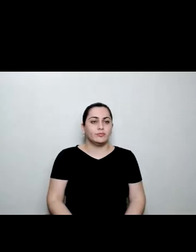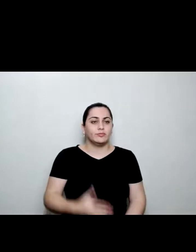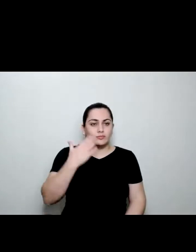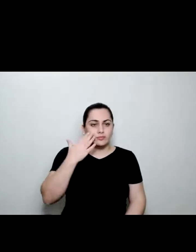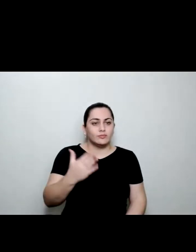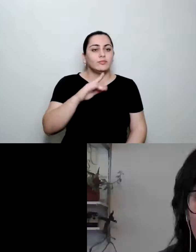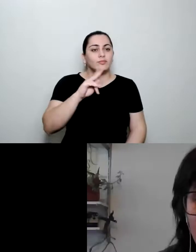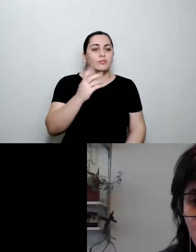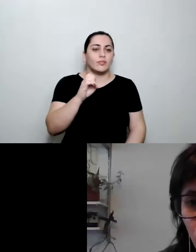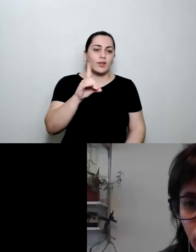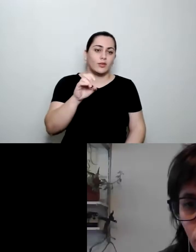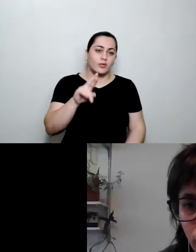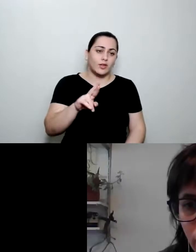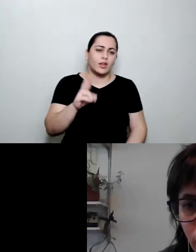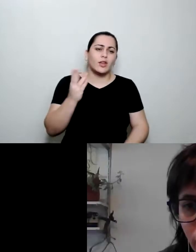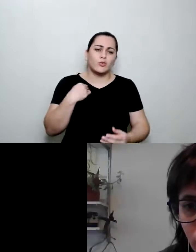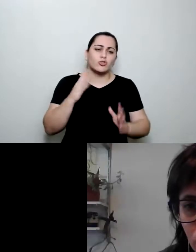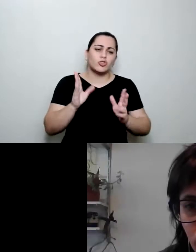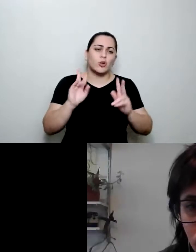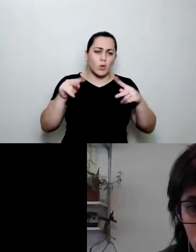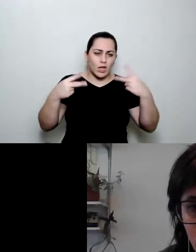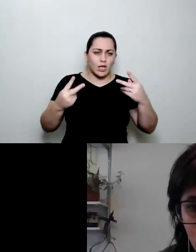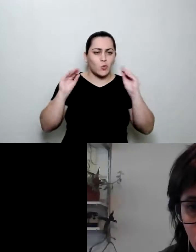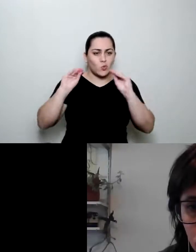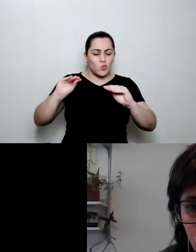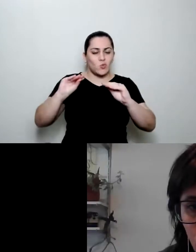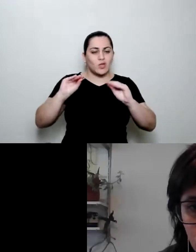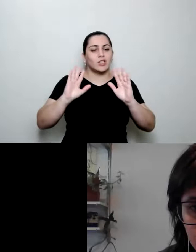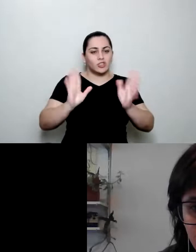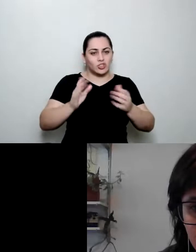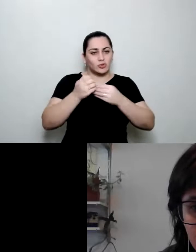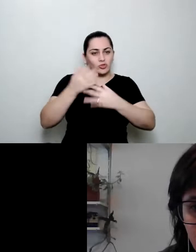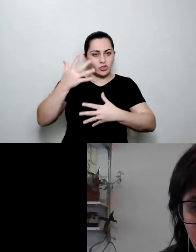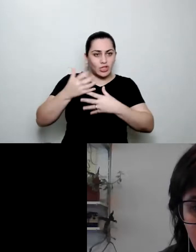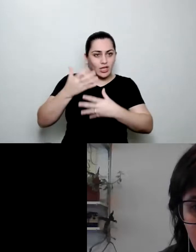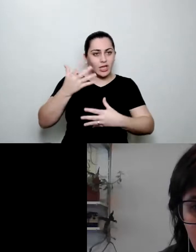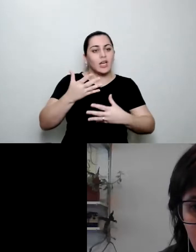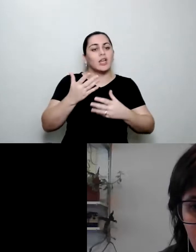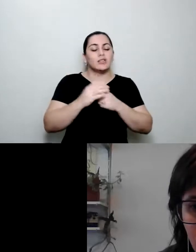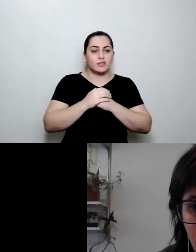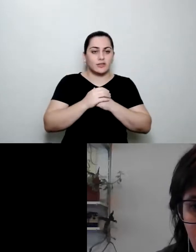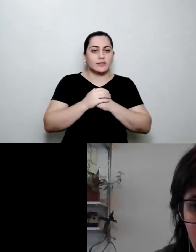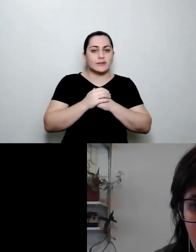Obrigada, Helder. Eu acabei de colocar o link aqui no chat já para o pessoal.